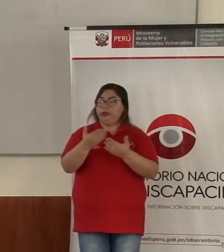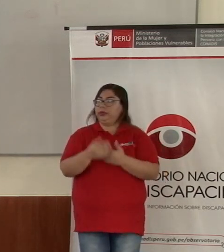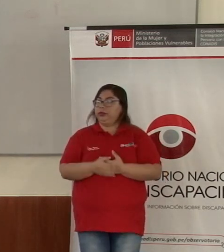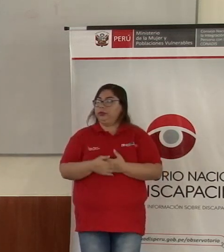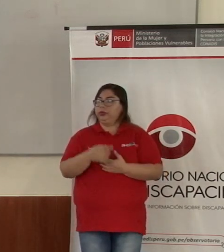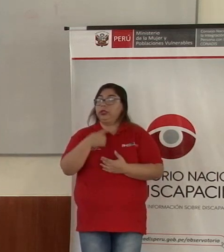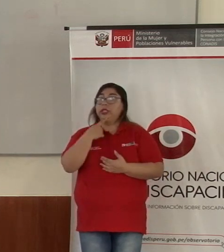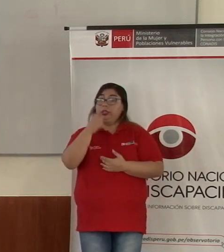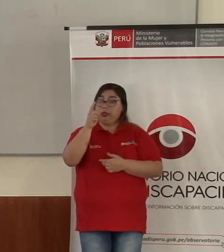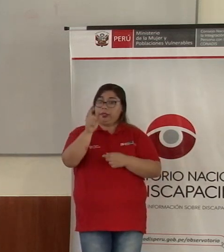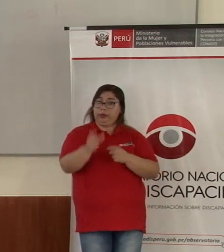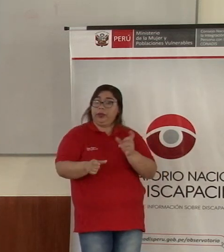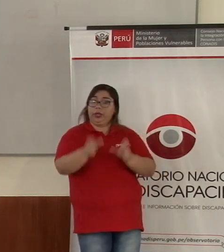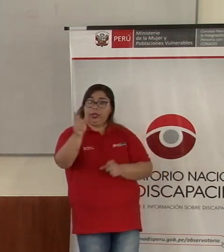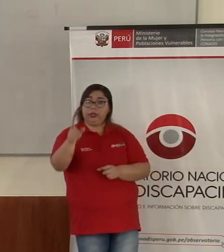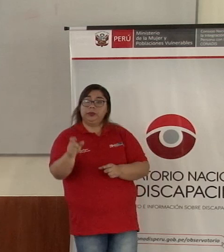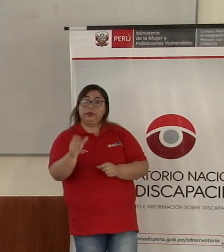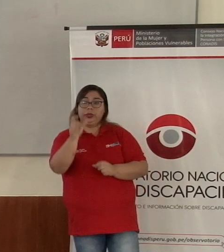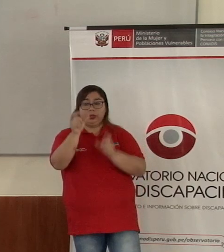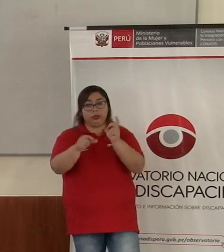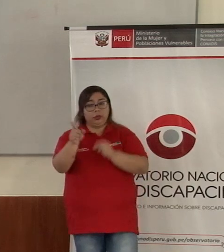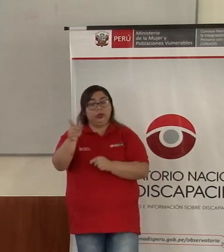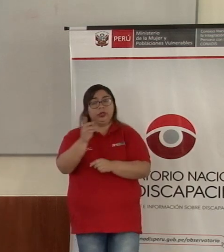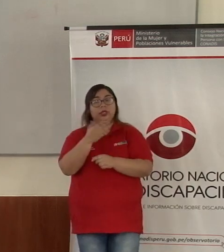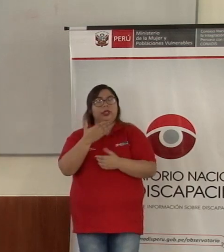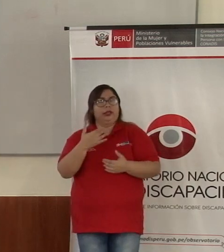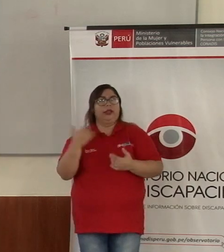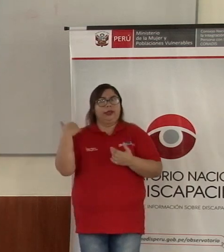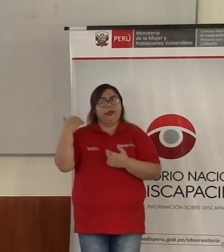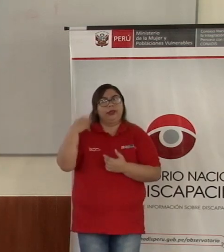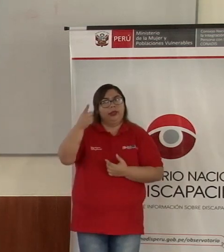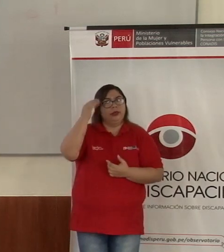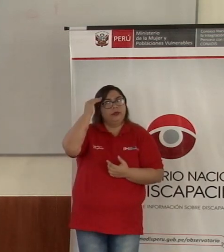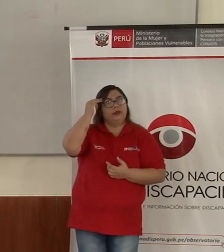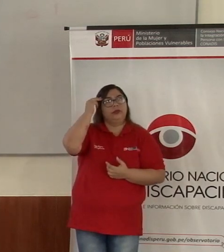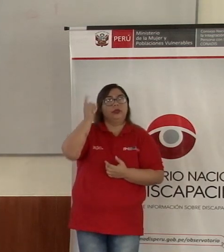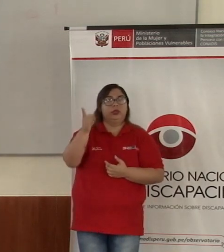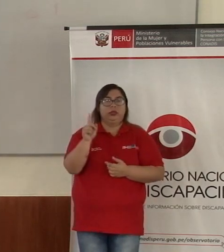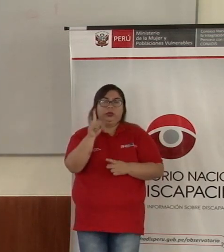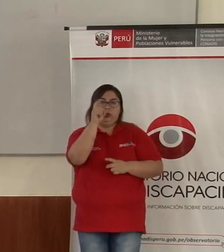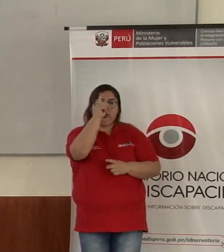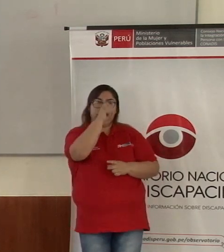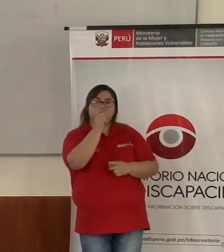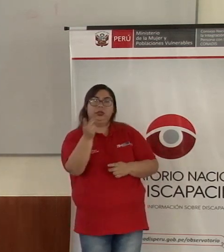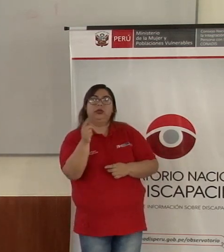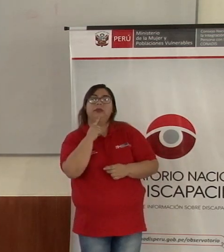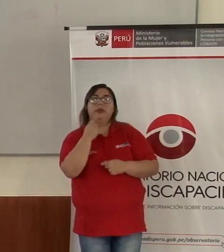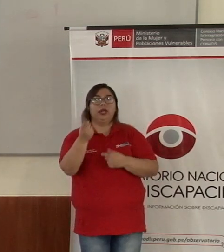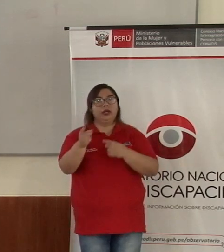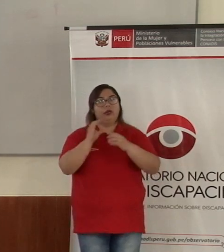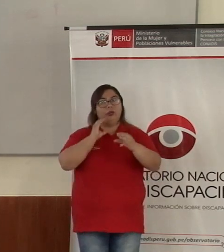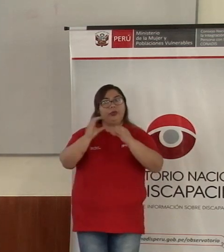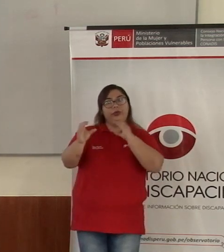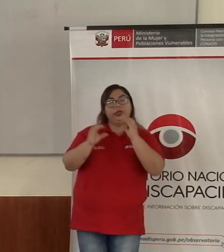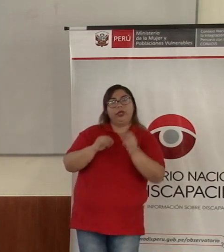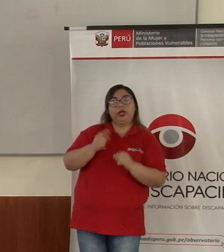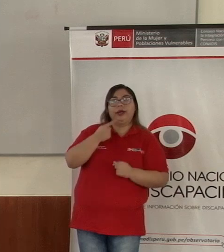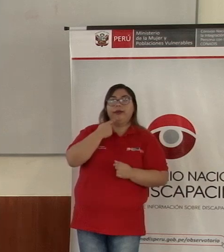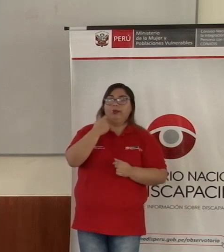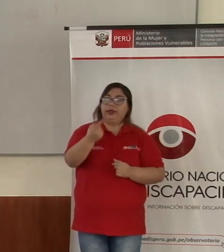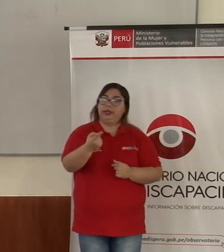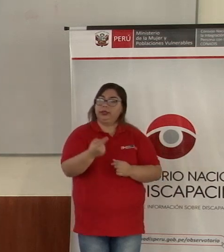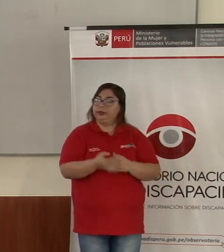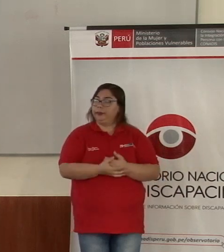Si bien las personas que adolecen de enfermedades mentales suelen tener dificultad para decidir o comunicar tales